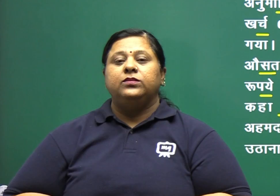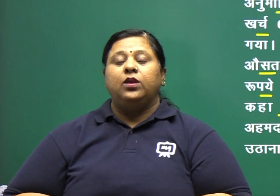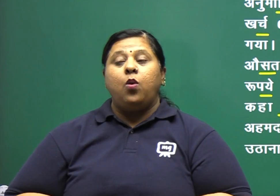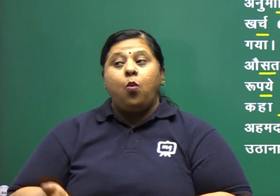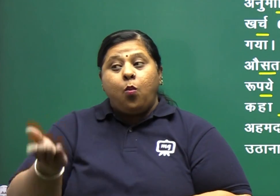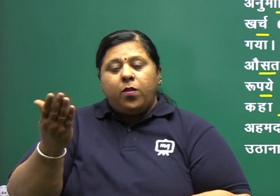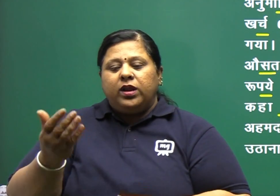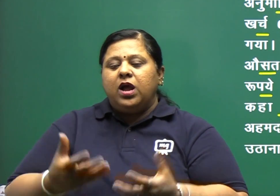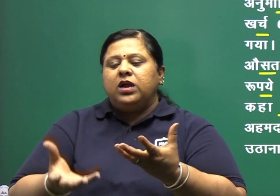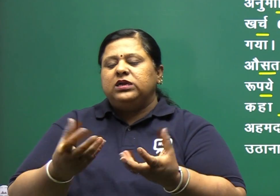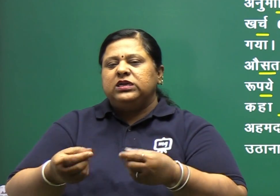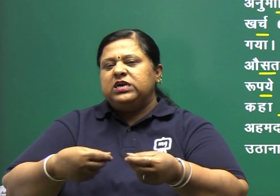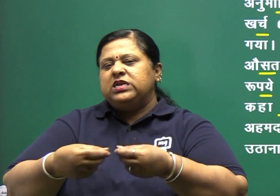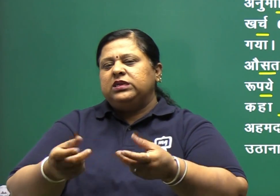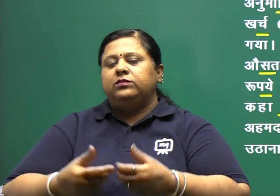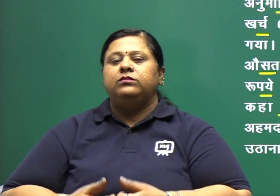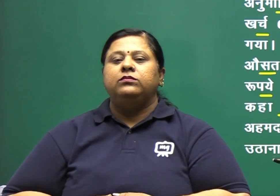ऊपर का खर्च